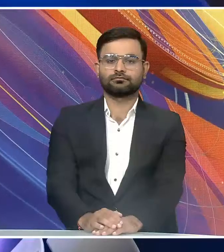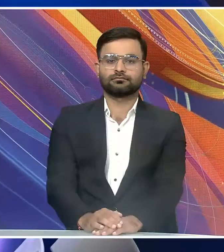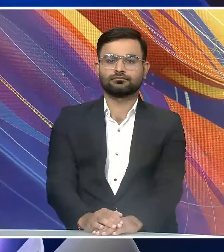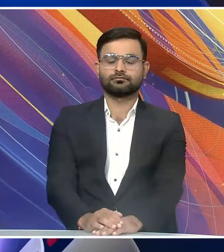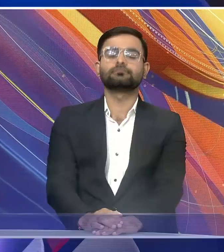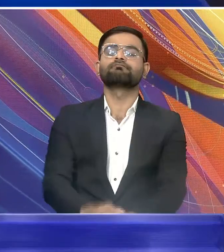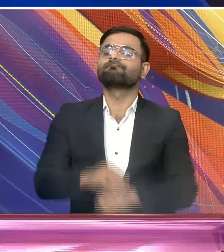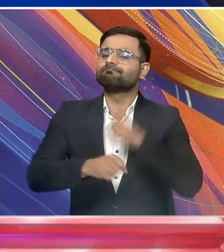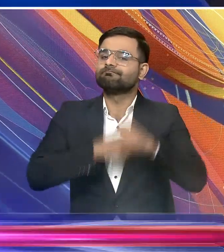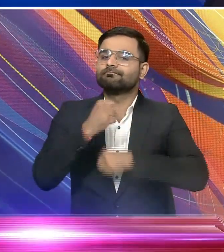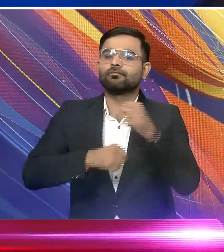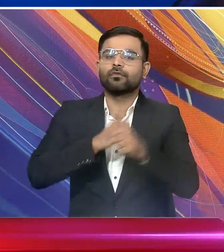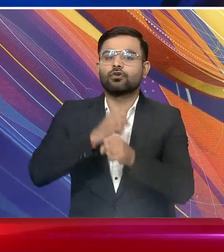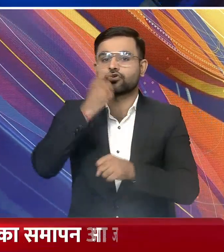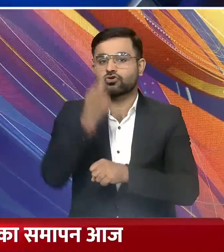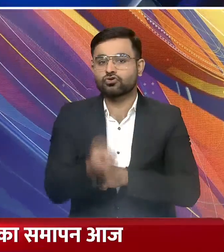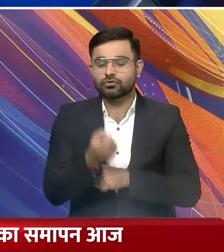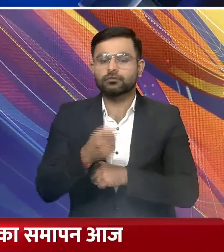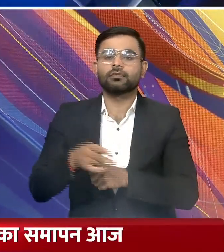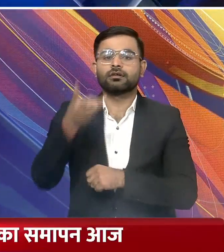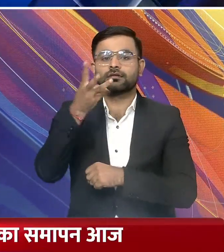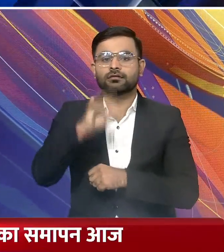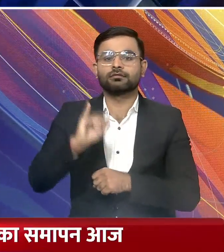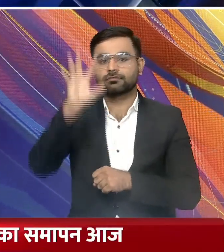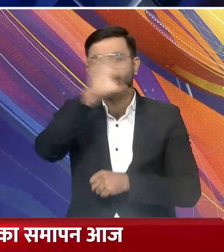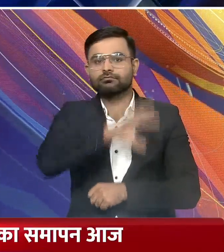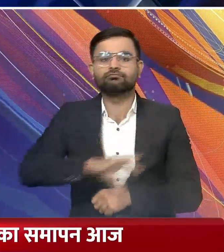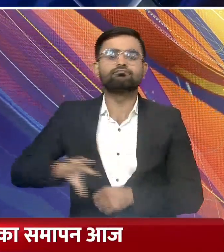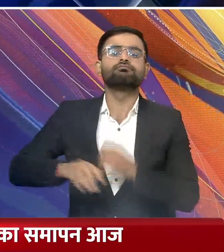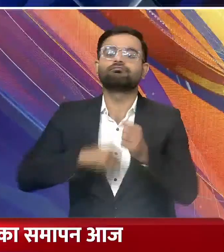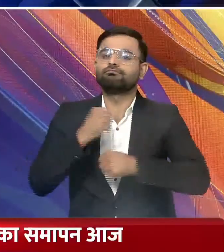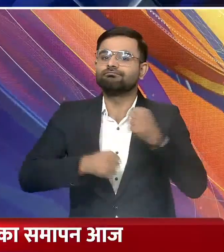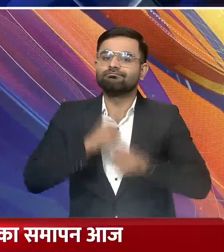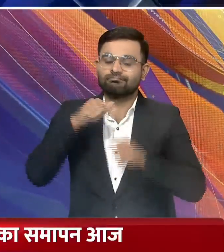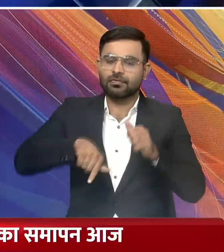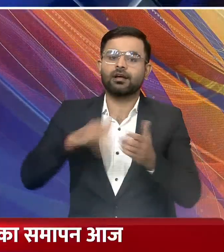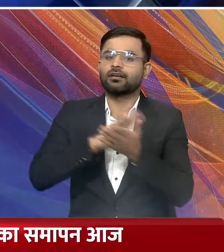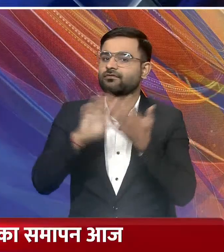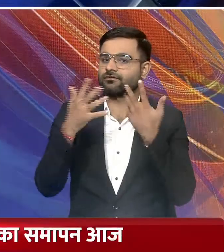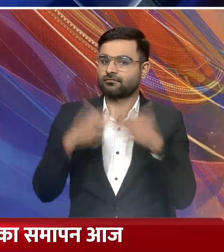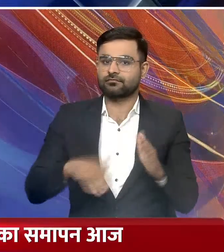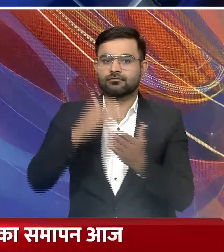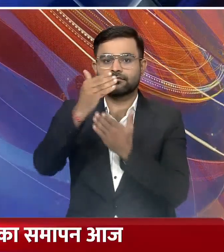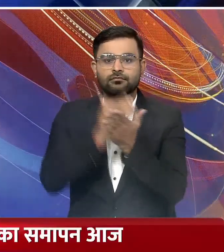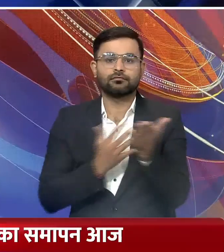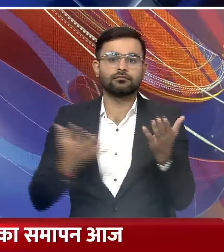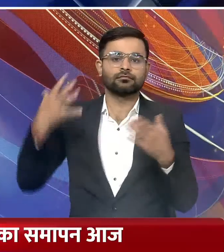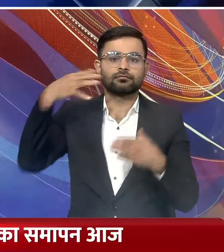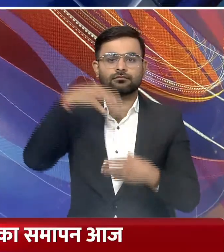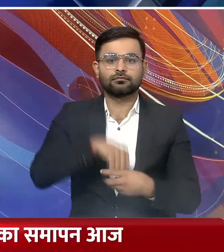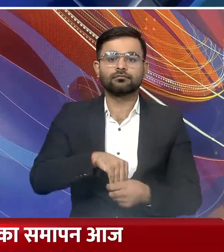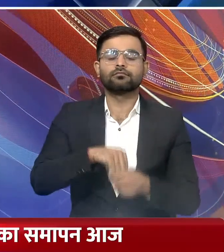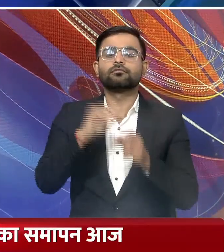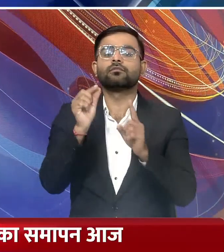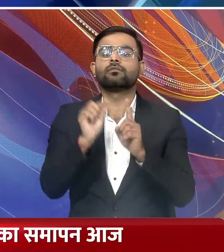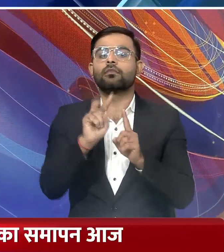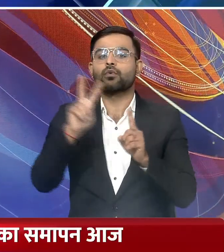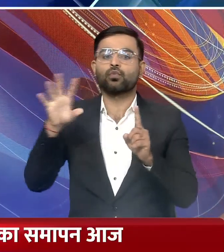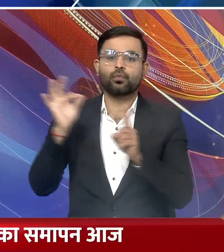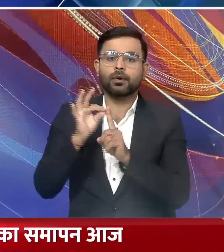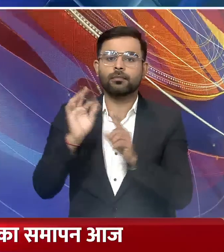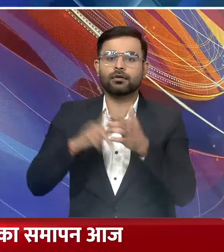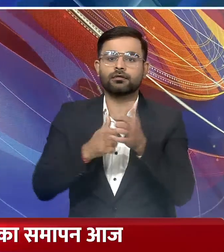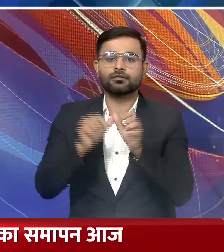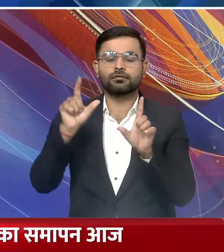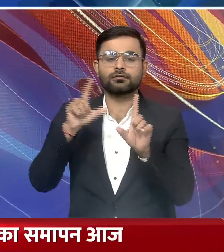खेल की खबरों में, गुजरात में 36वें राष्ट्रीय खेल 2022 का आज होगा समापन। समापन समारोह में उपराष्ट्रपति